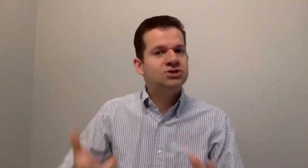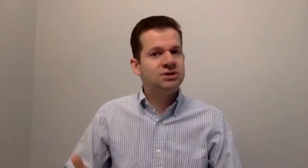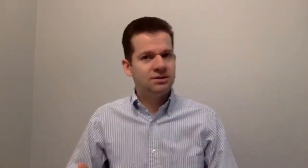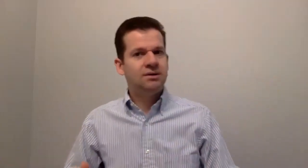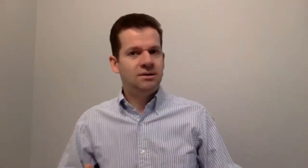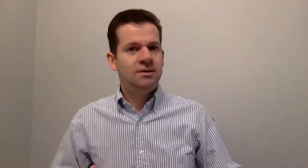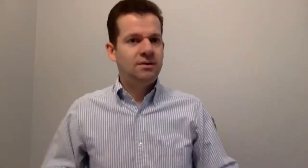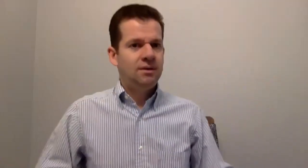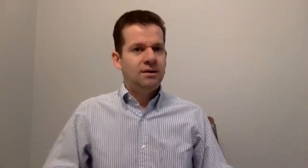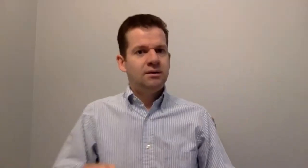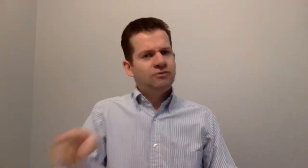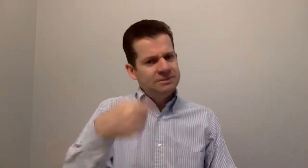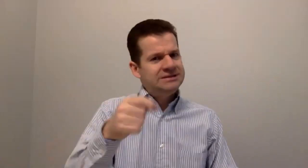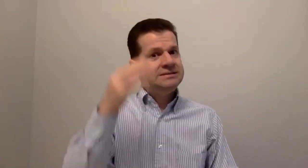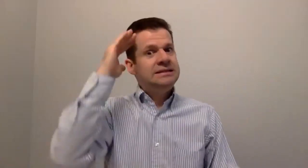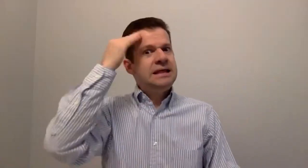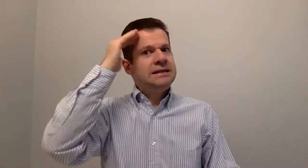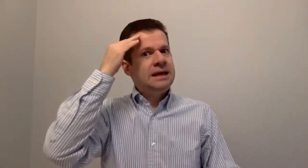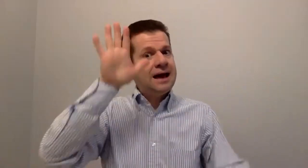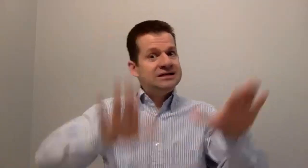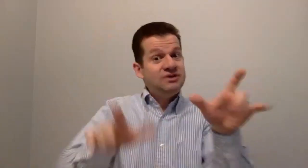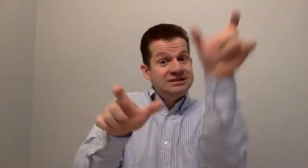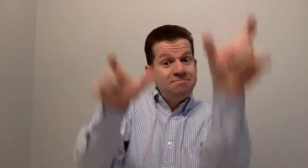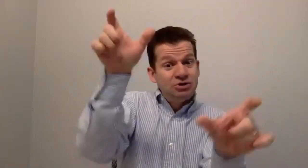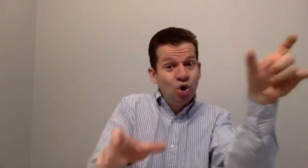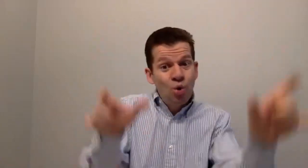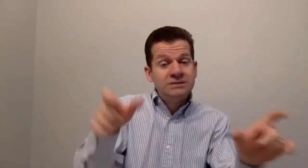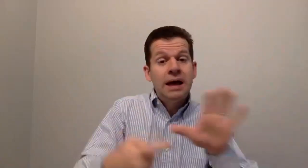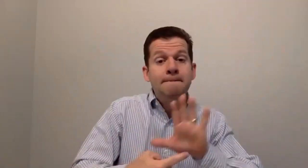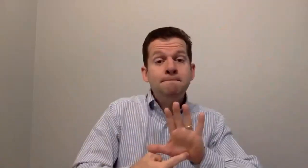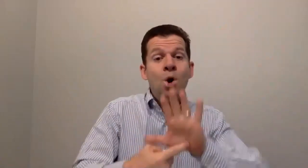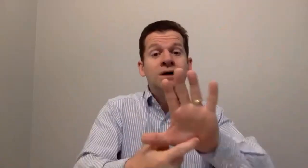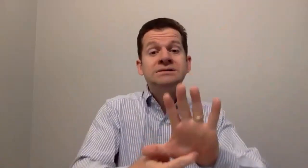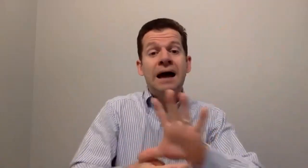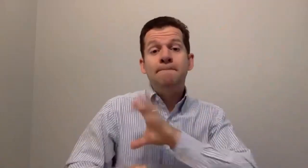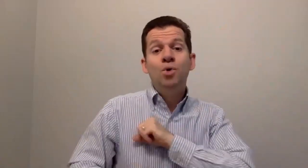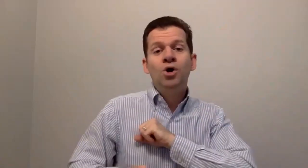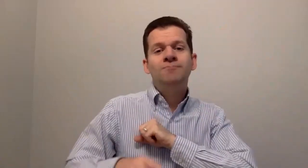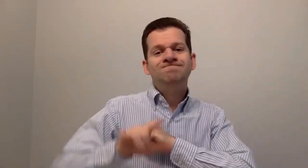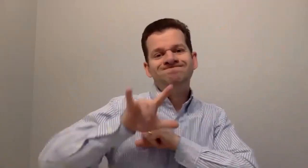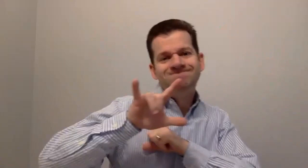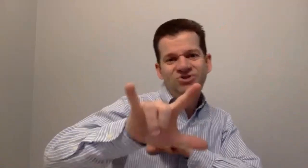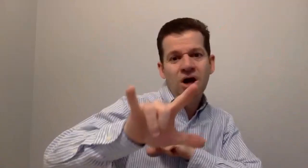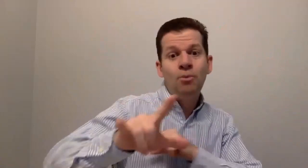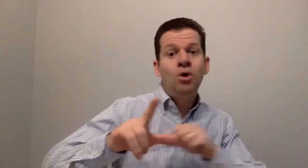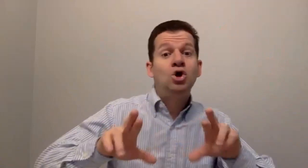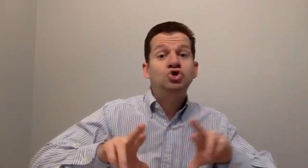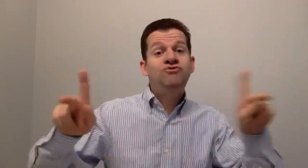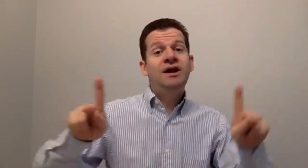igreja. Então você precisa entender, às vezes pessoas mostram amor, te amo,